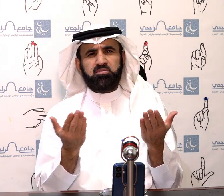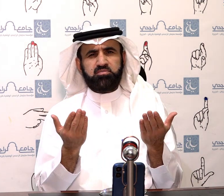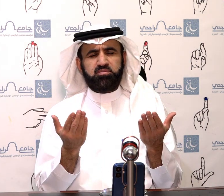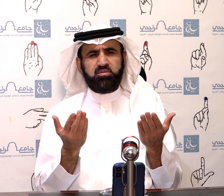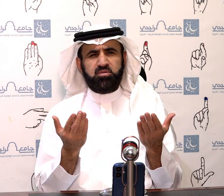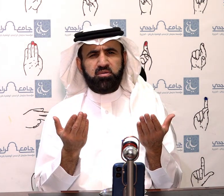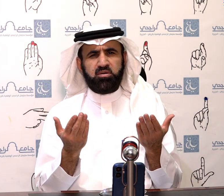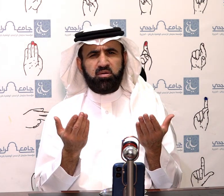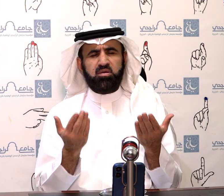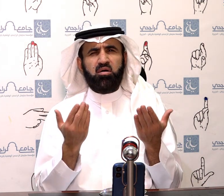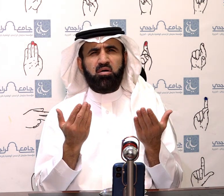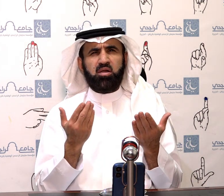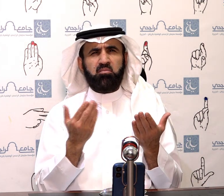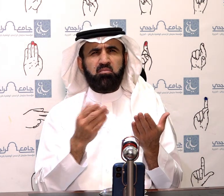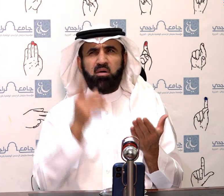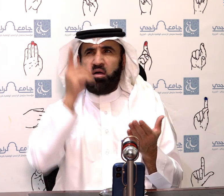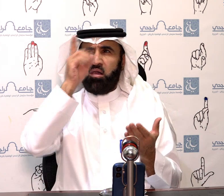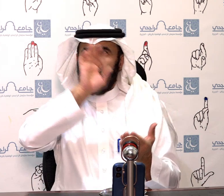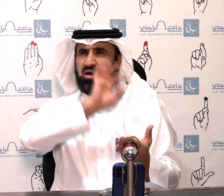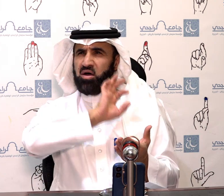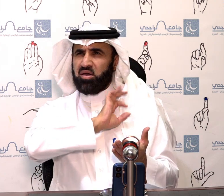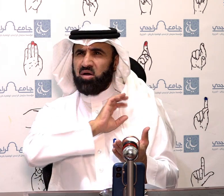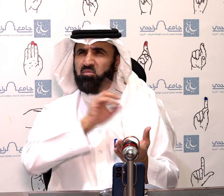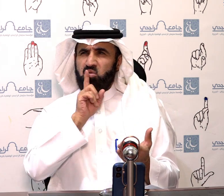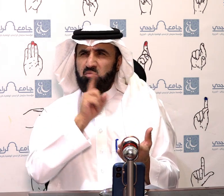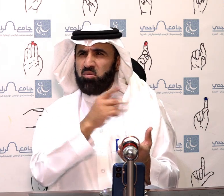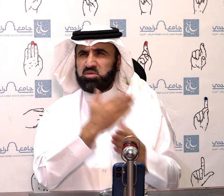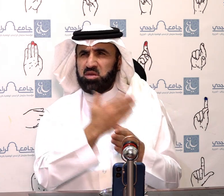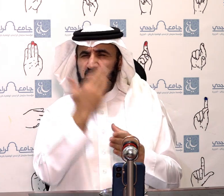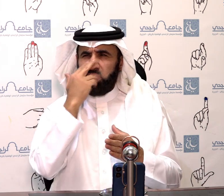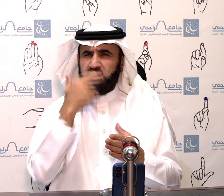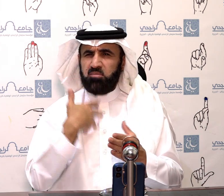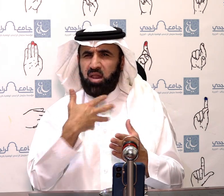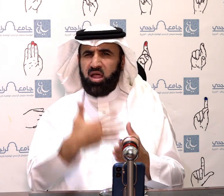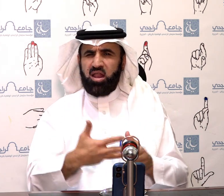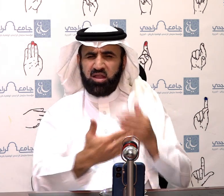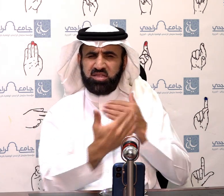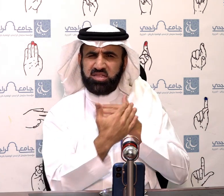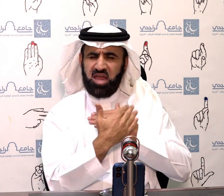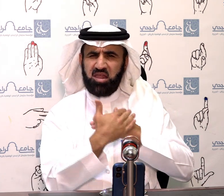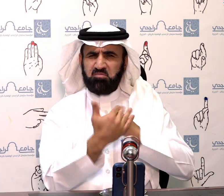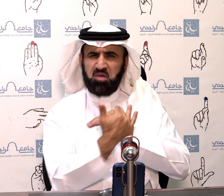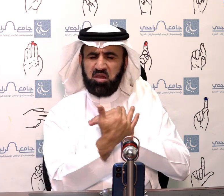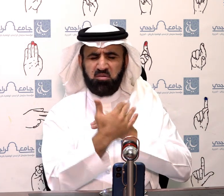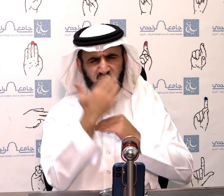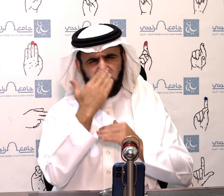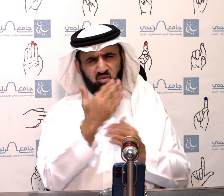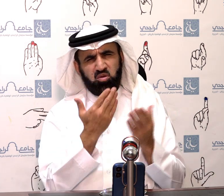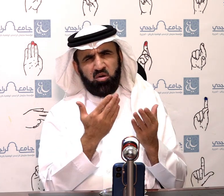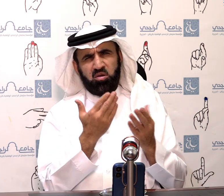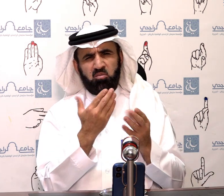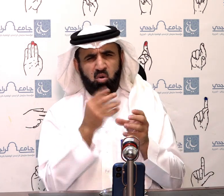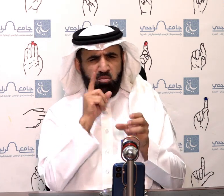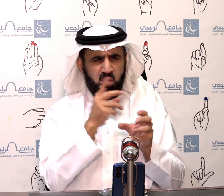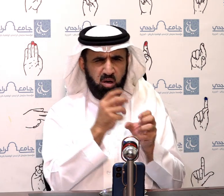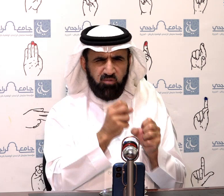رب ارحمهم كما ربونا صغارا. اللهم اجعلنا لهم من البارين، واجعلهم عنا